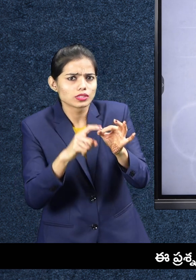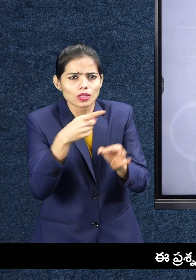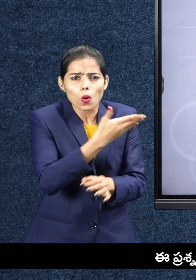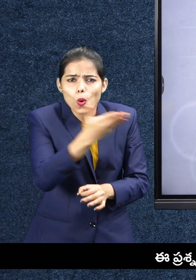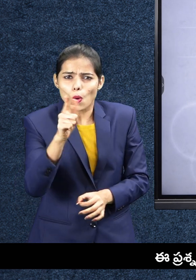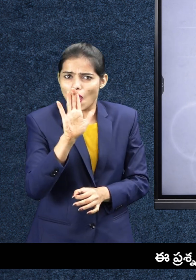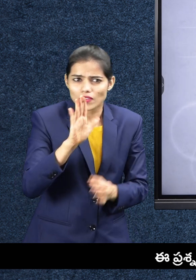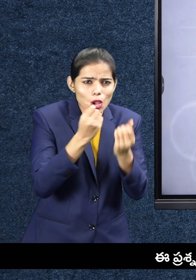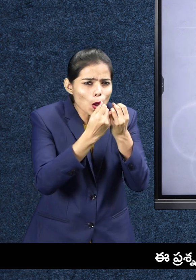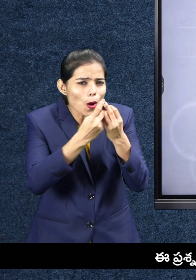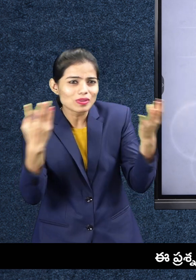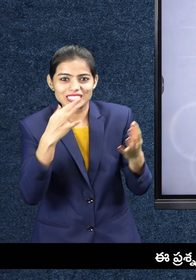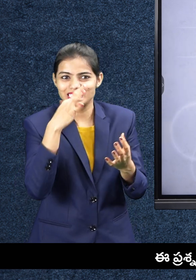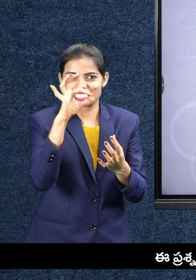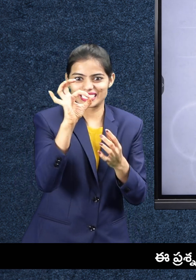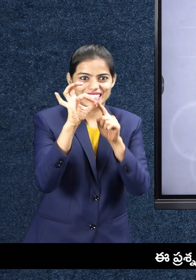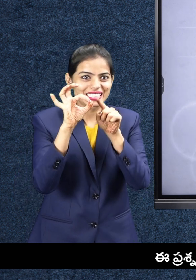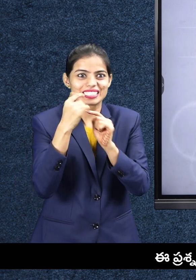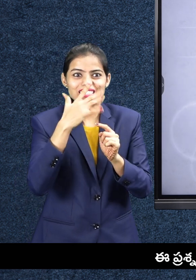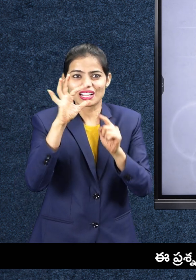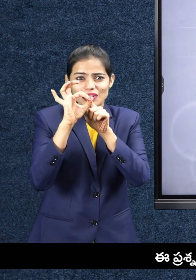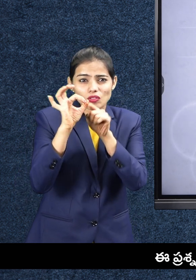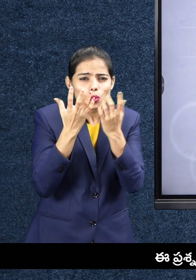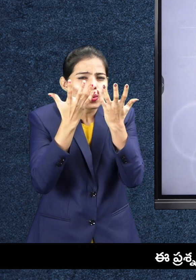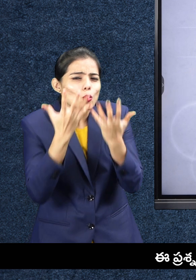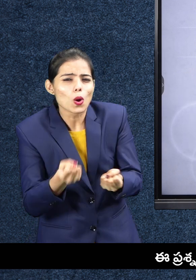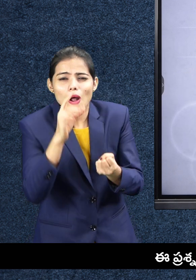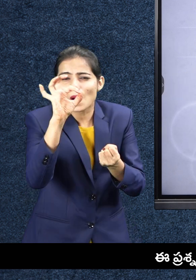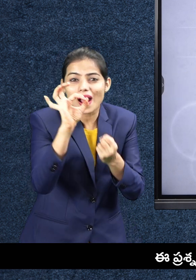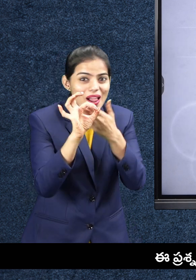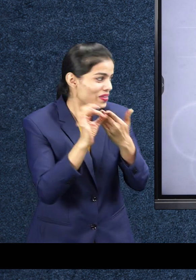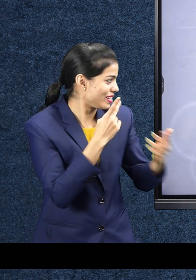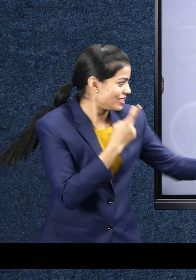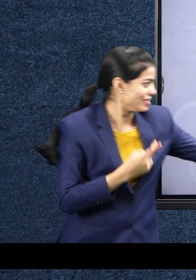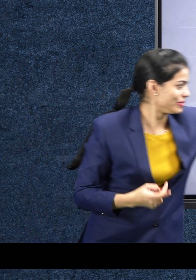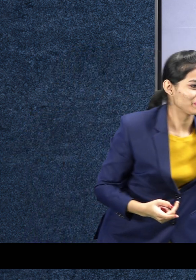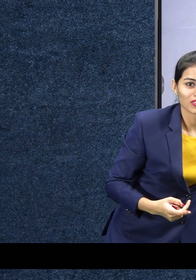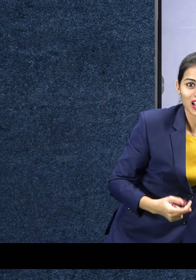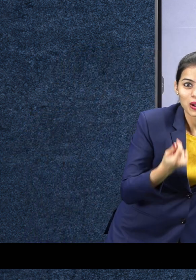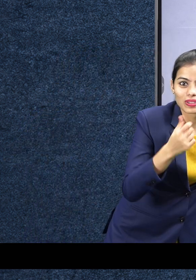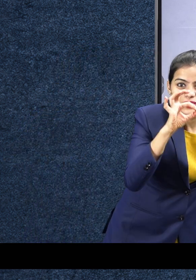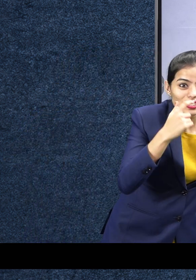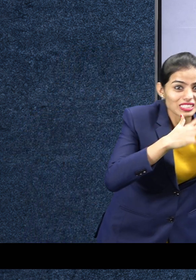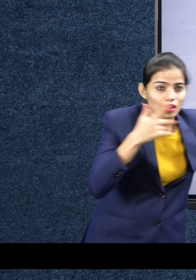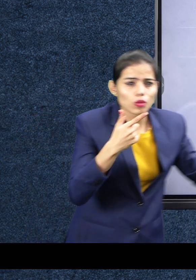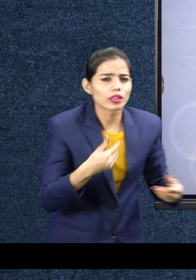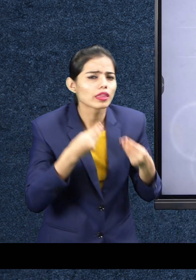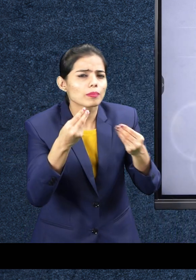ఈ ప్రశ్నలో ఇచ్చిన పరిమాణాల క్యూబాయిడ్ను సిద్ధం చేయడానికి అవసరమైన అనేక వెండి నాణాలు కలిగి